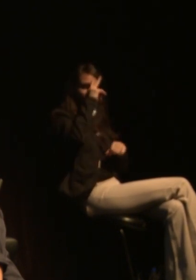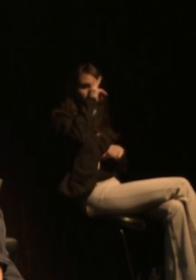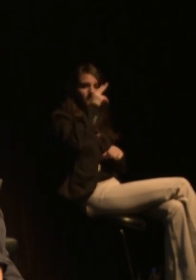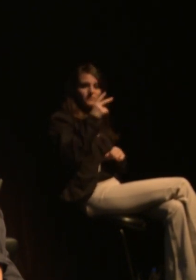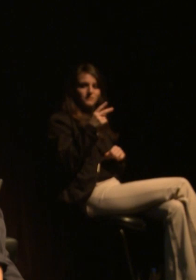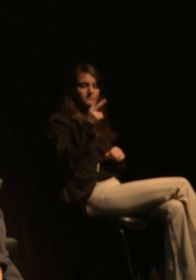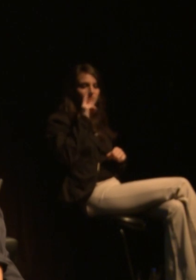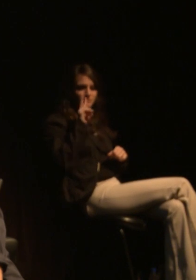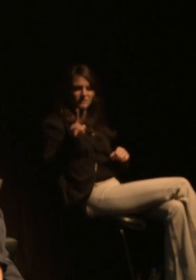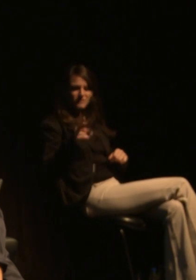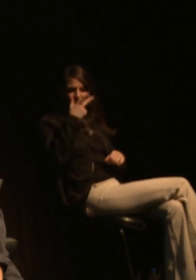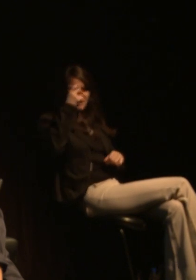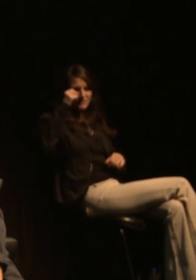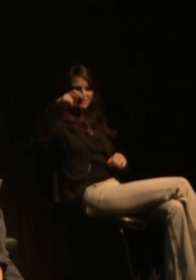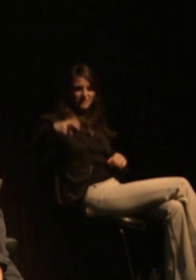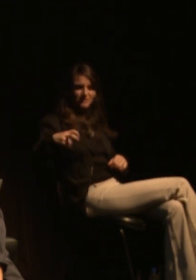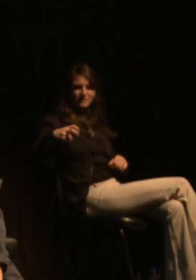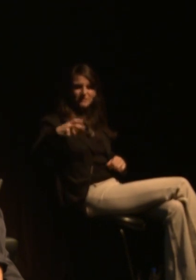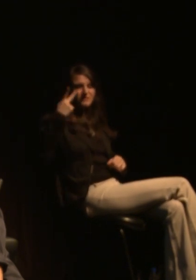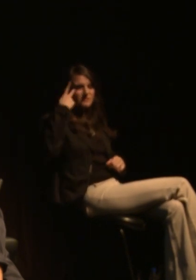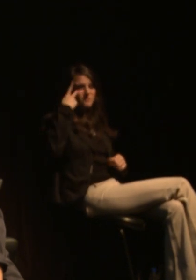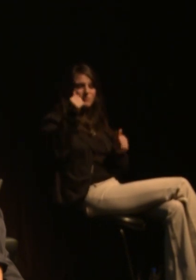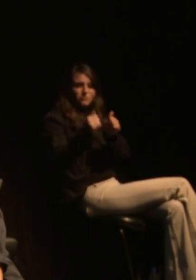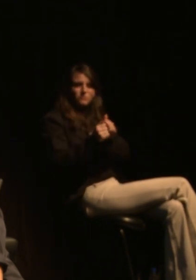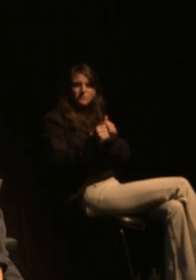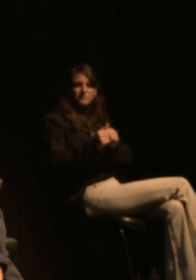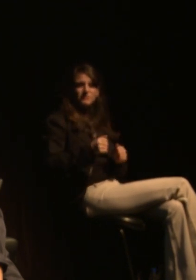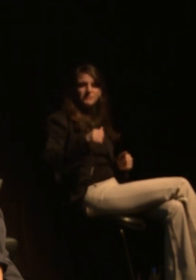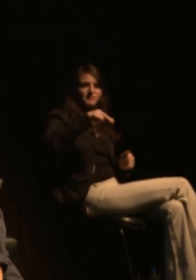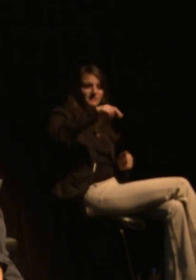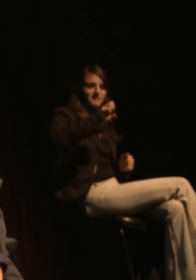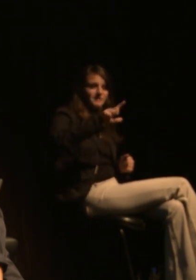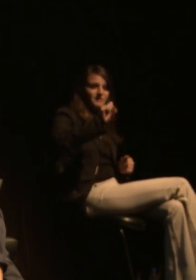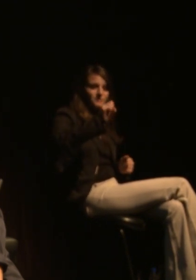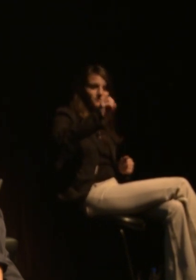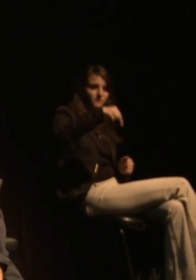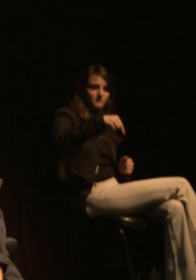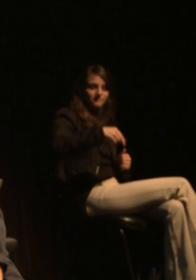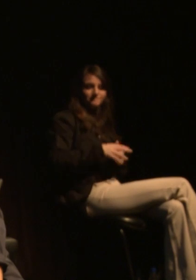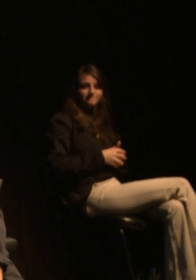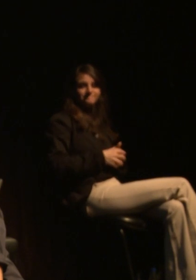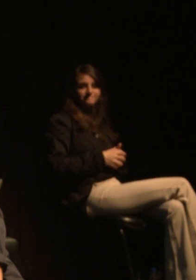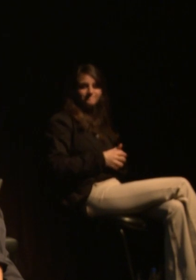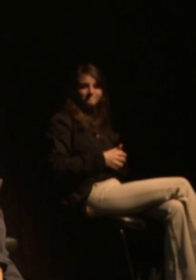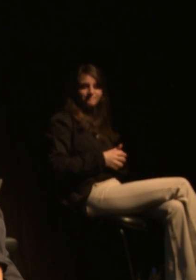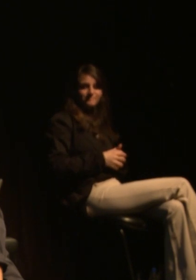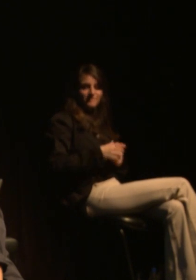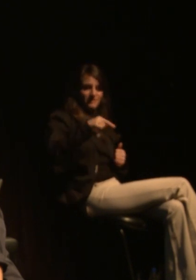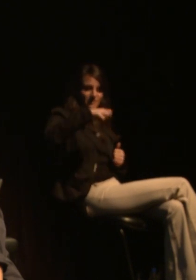olhei para o meu lado, quem estava em São Paulo e fazendo a crônica dele? Nelson Rodrigues. E